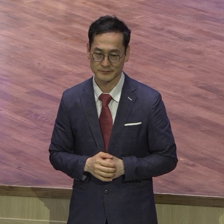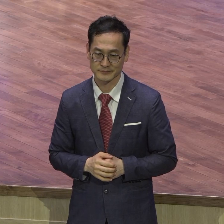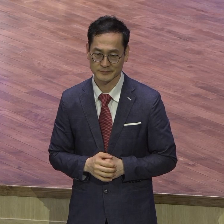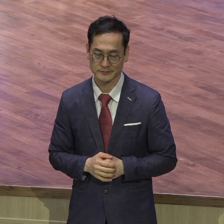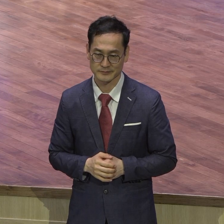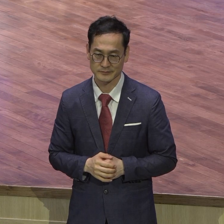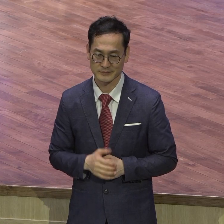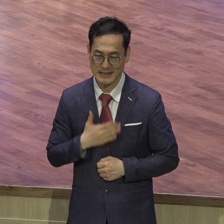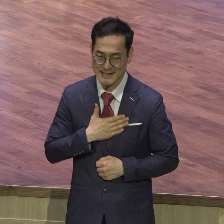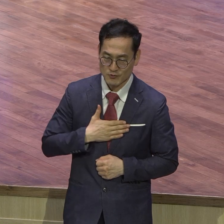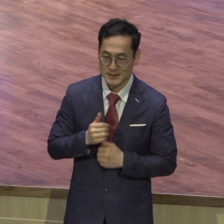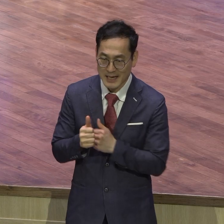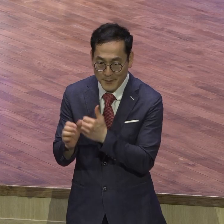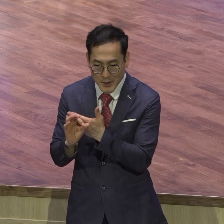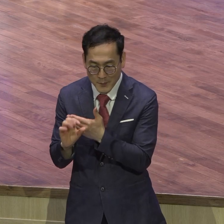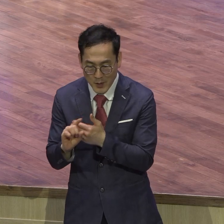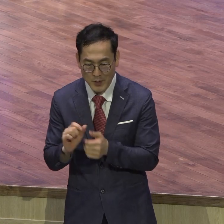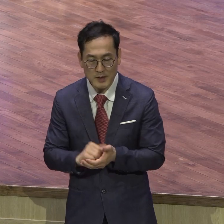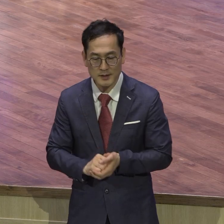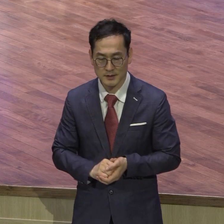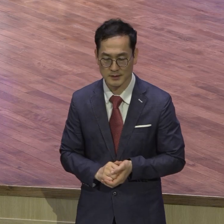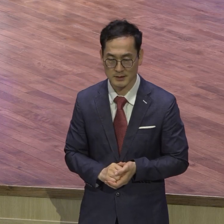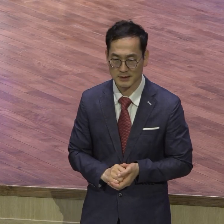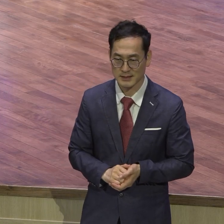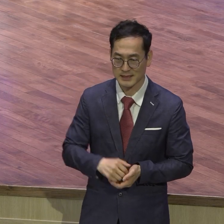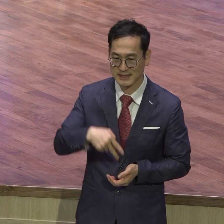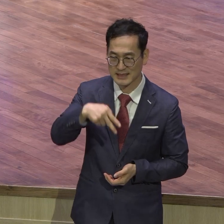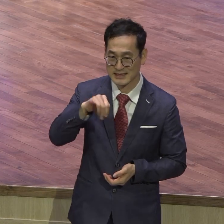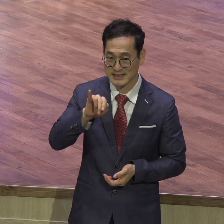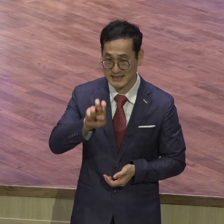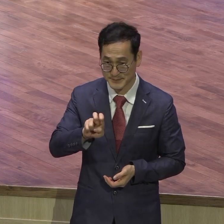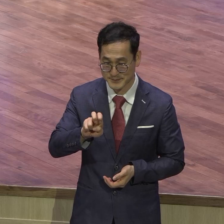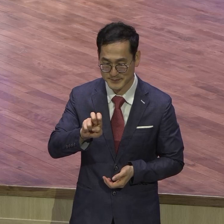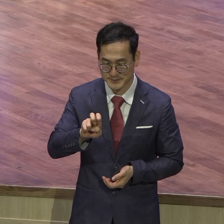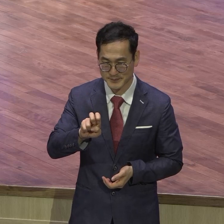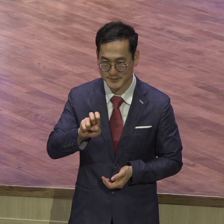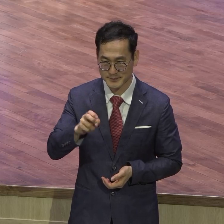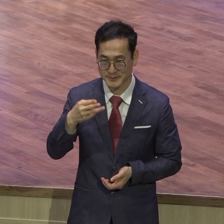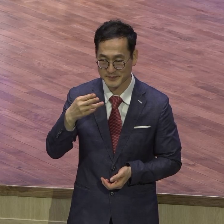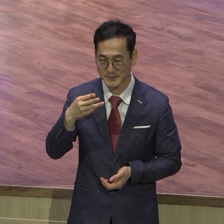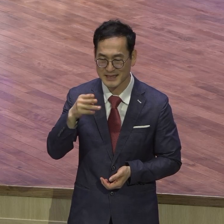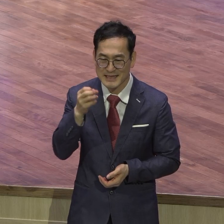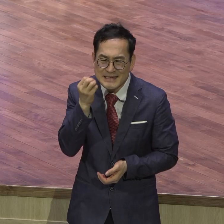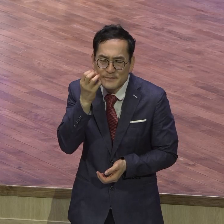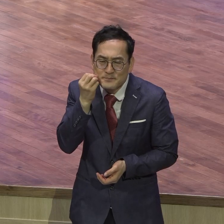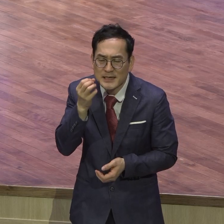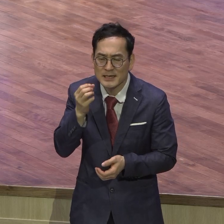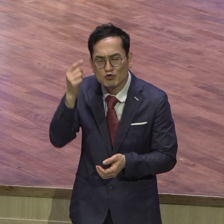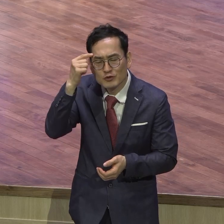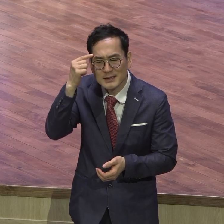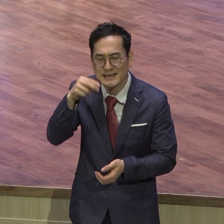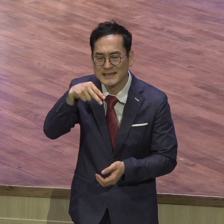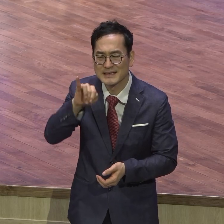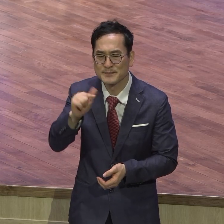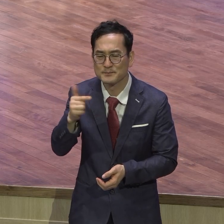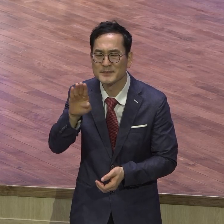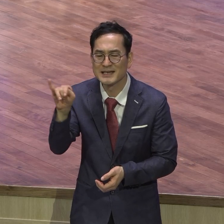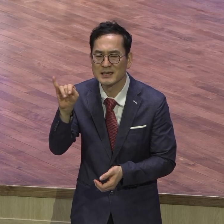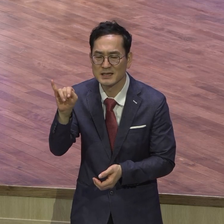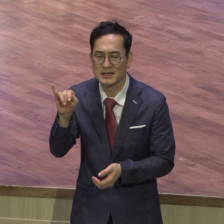잘못하면 어떻게 불건전 신비주의에 빠지게 돼요 불건전 신비주의 신앙생활은 체험이